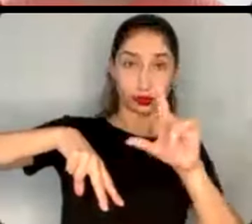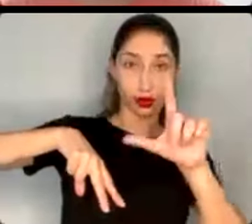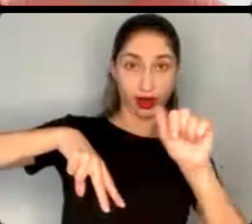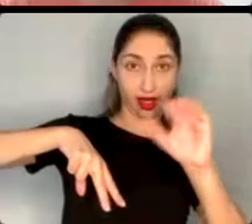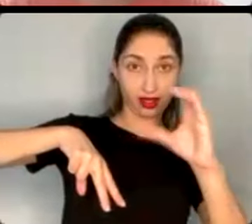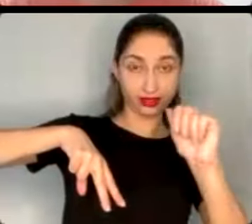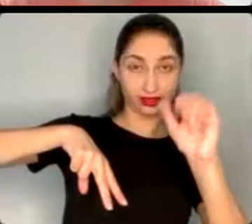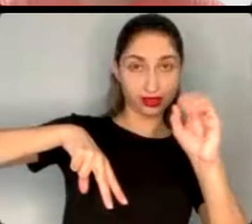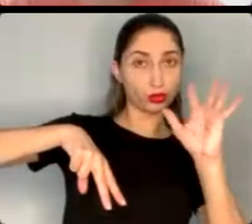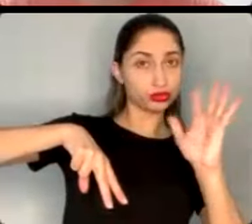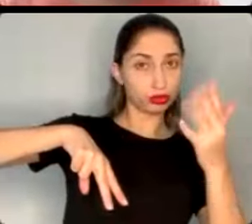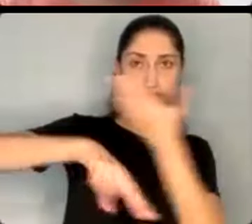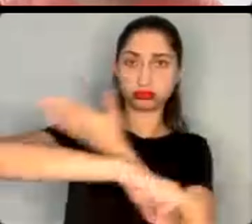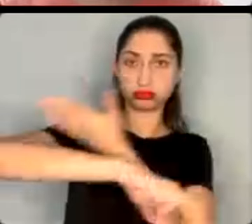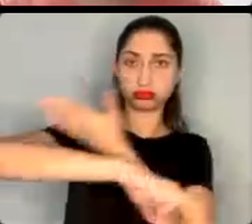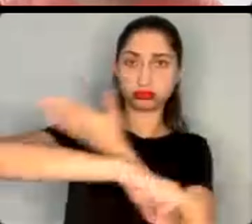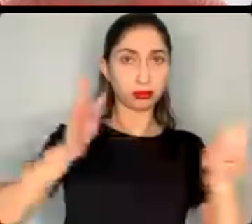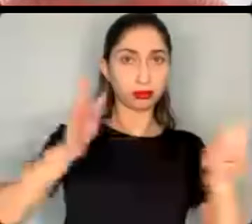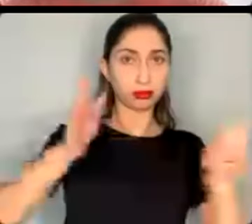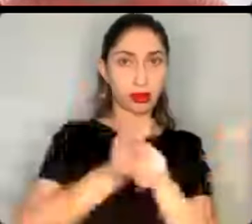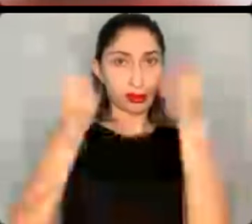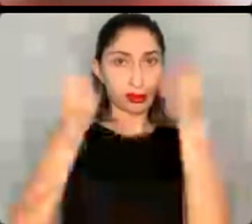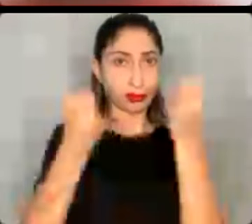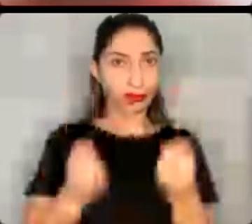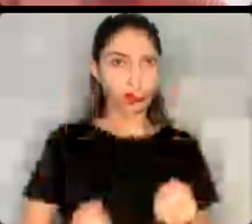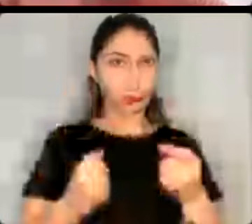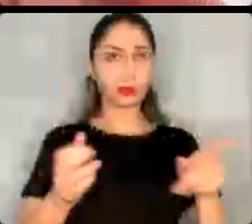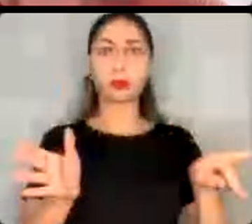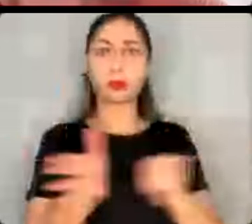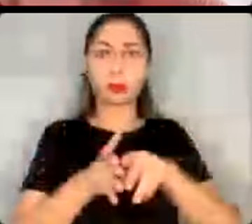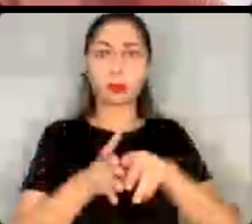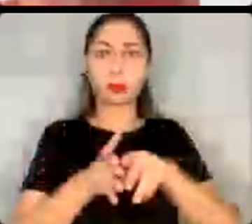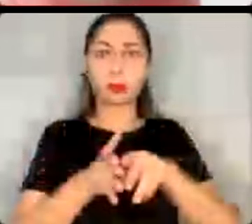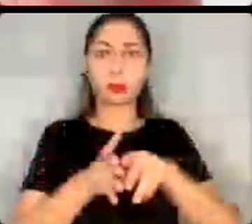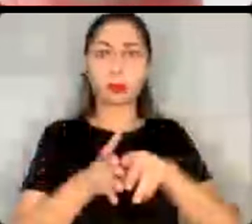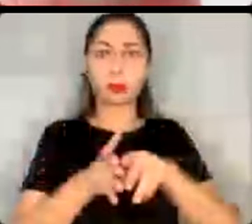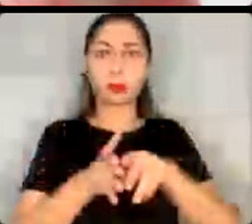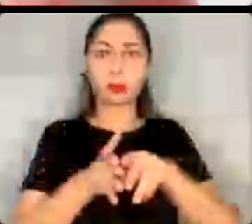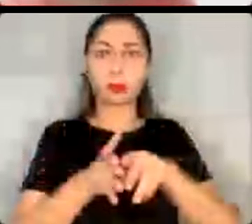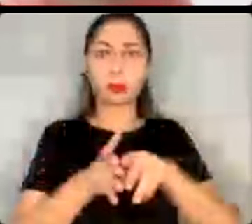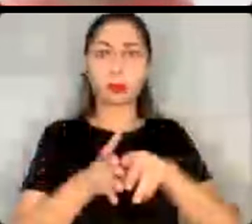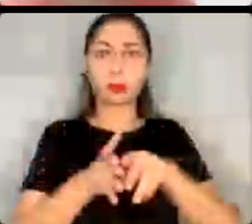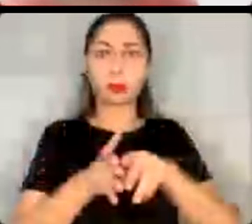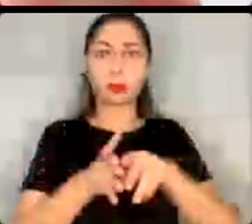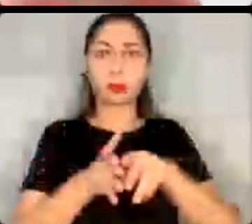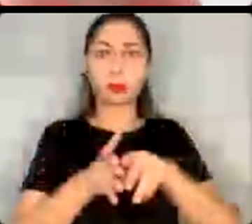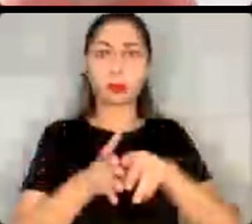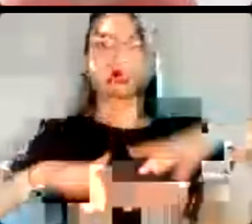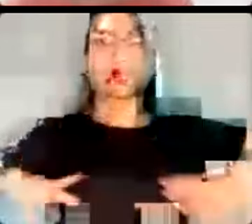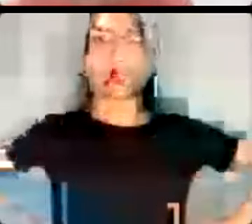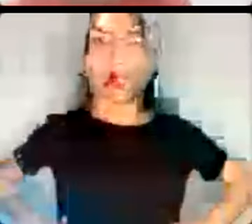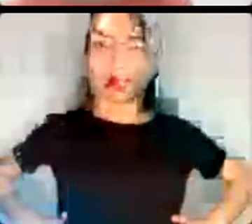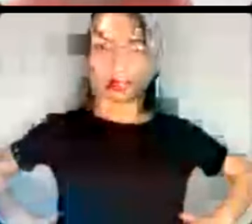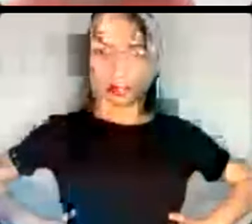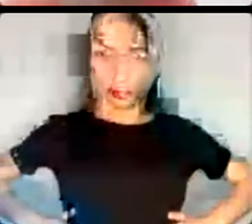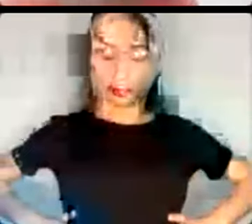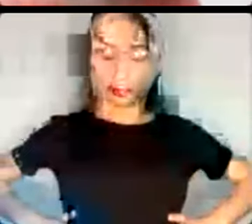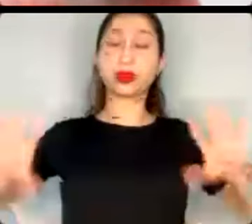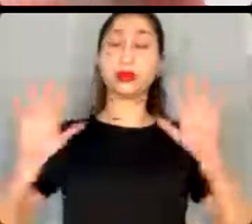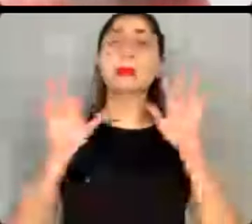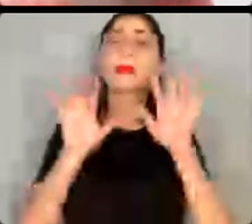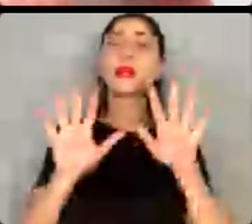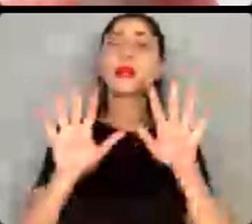do peso que vem do quadril e da coluna. Então, nesse primeiro capítulo do livro, a gente